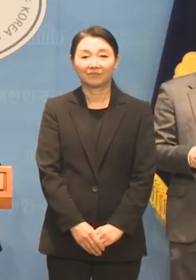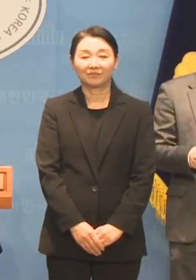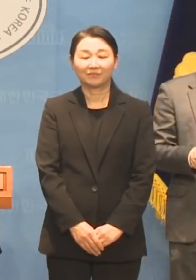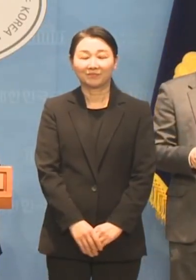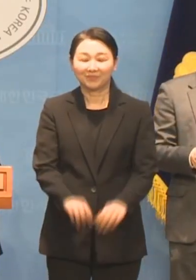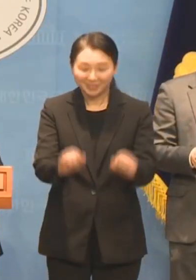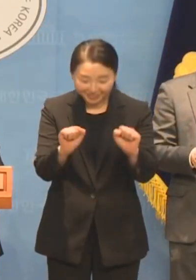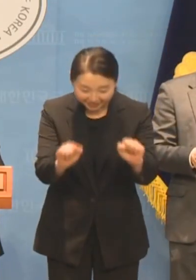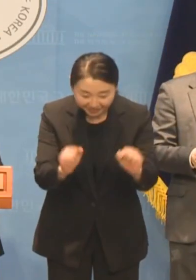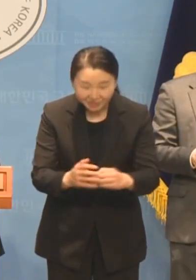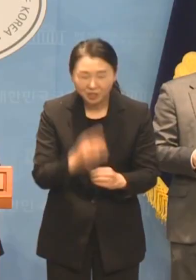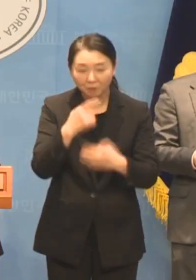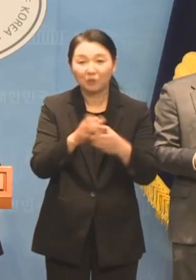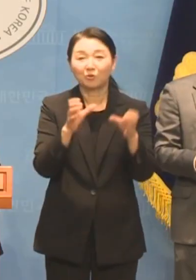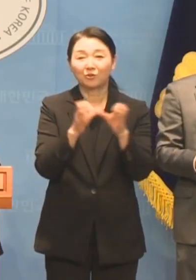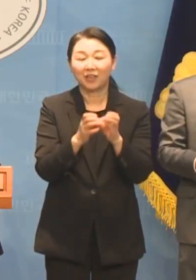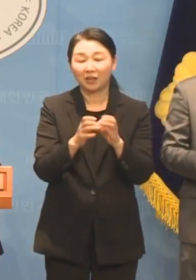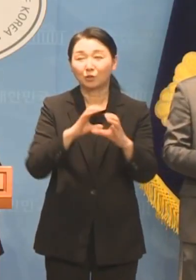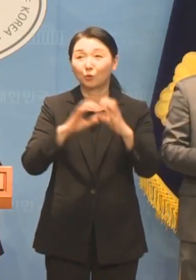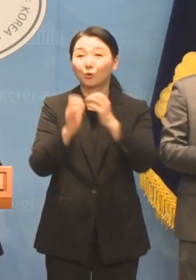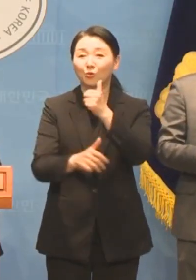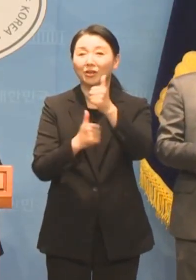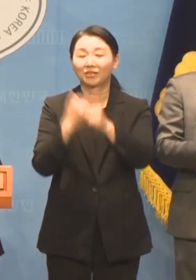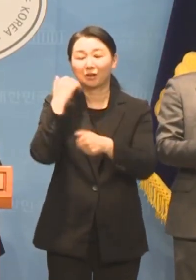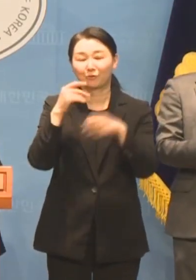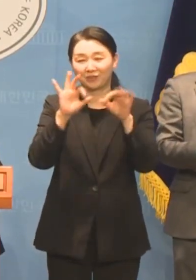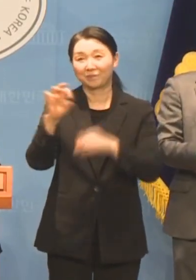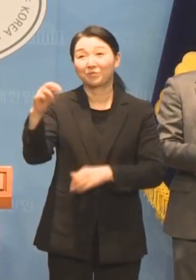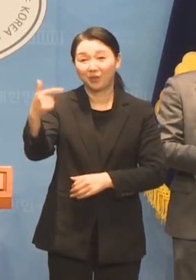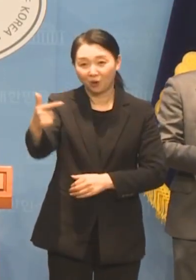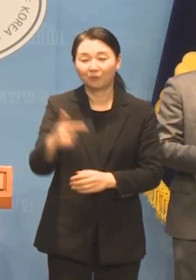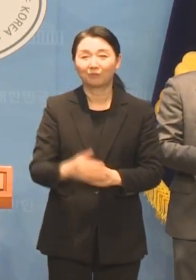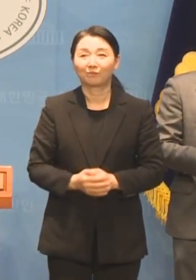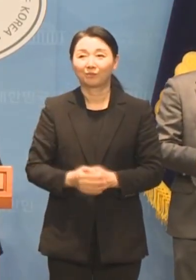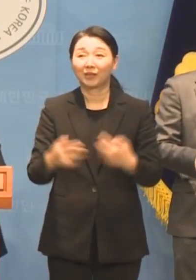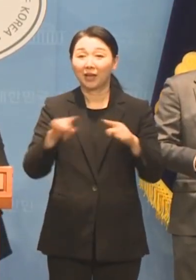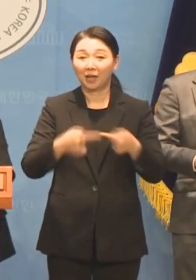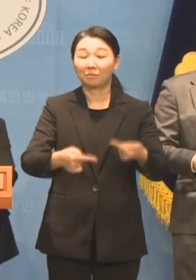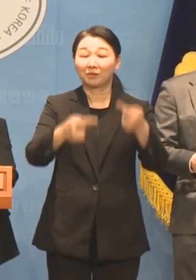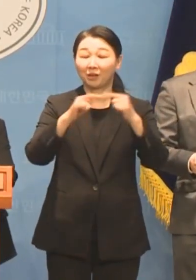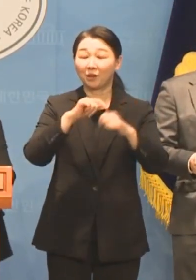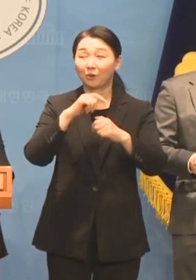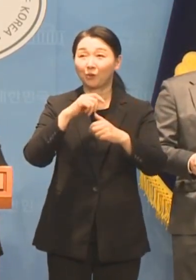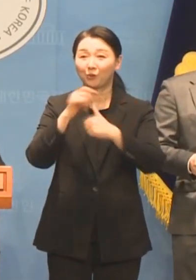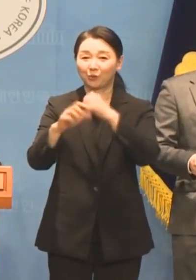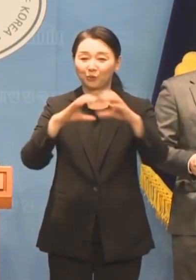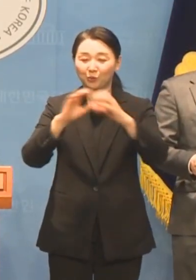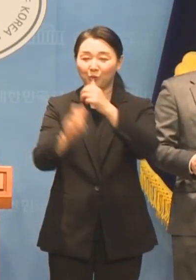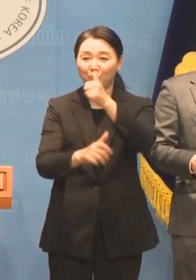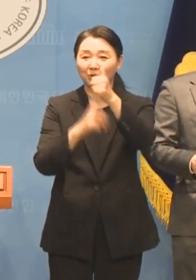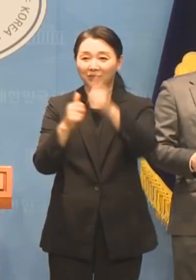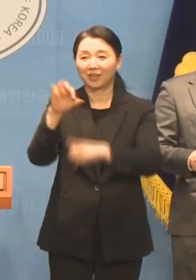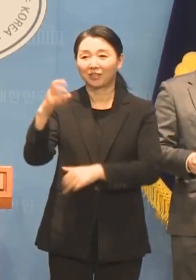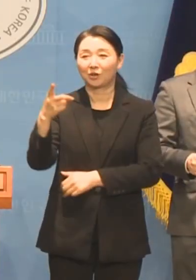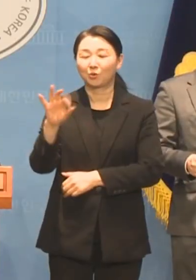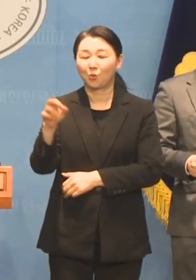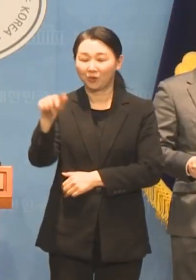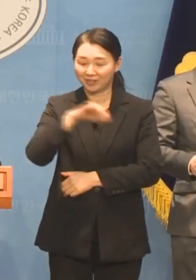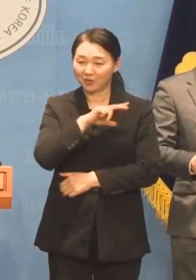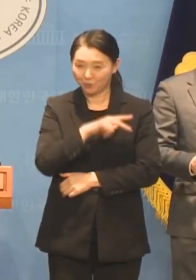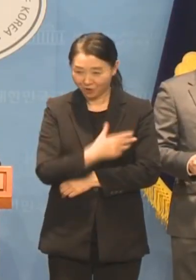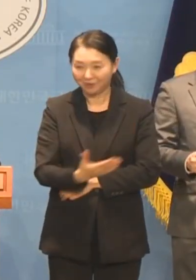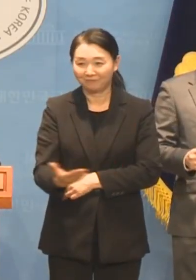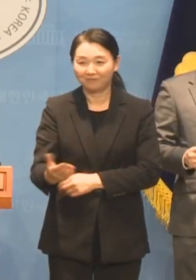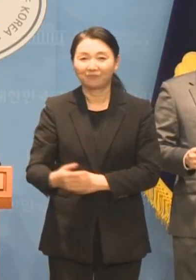네, 안녕하십니까. 더불어민주당 국민소통위원장 김현입니다. 함께하신 소통위원장 전용기